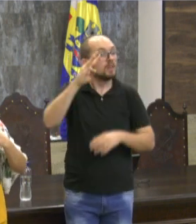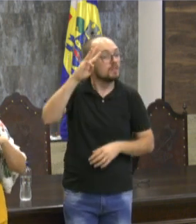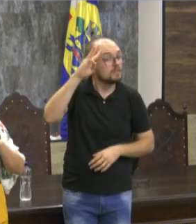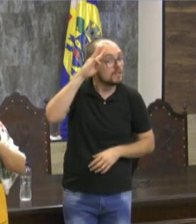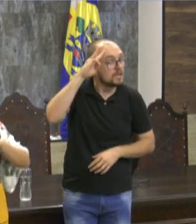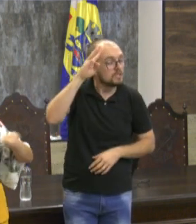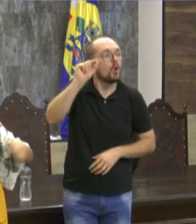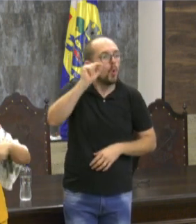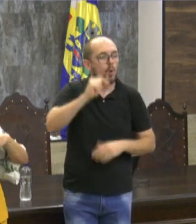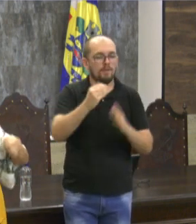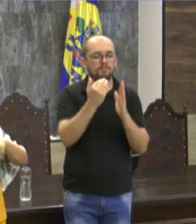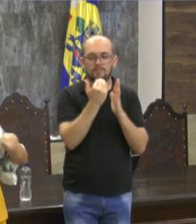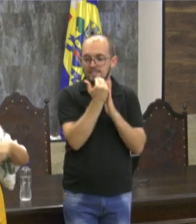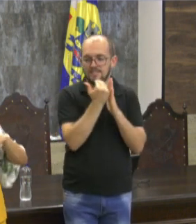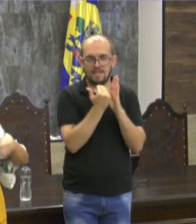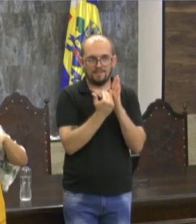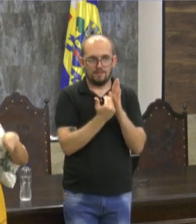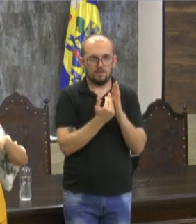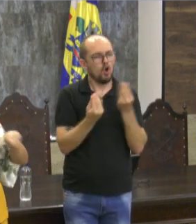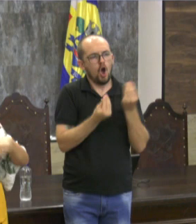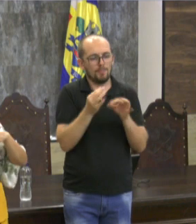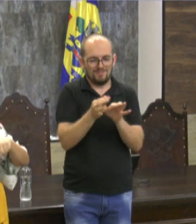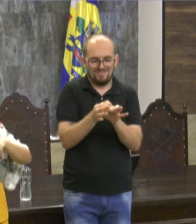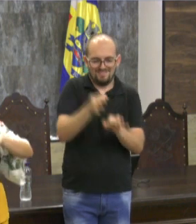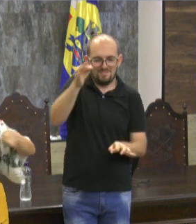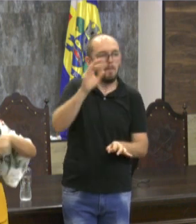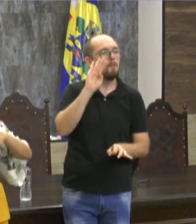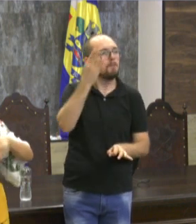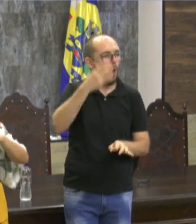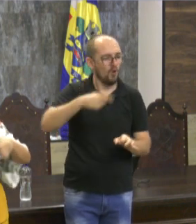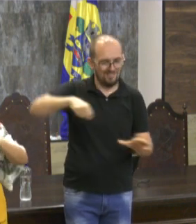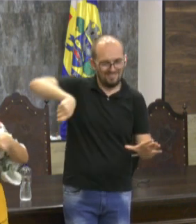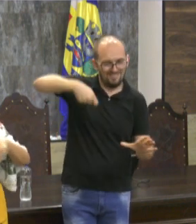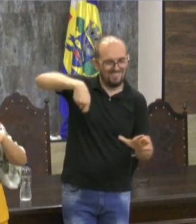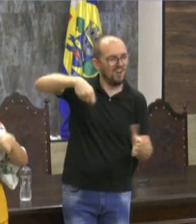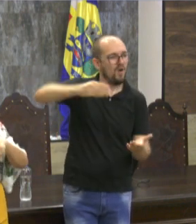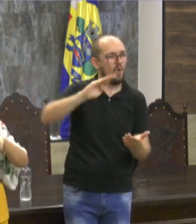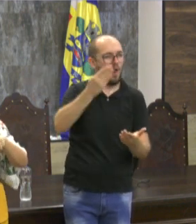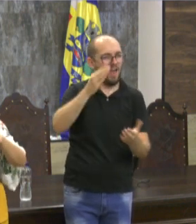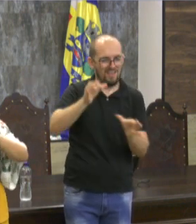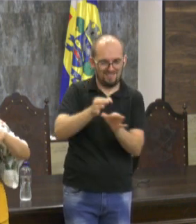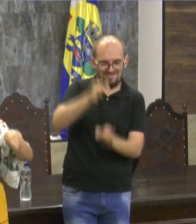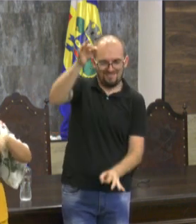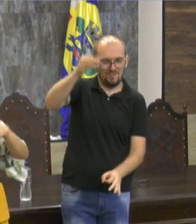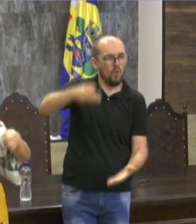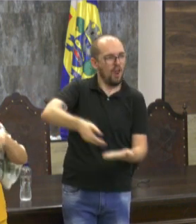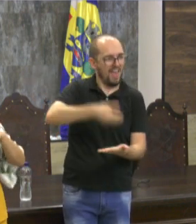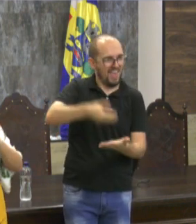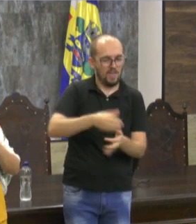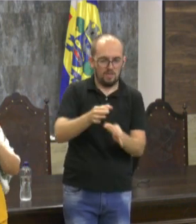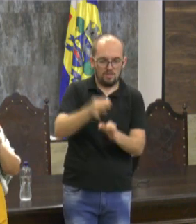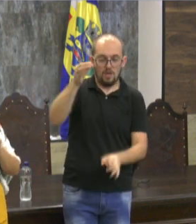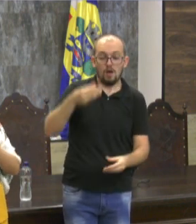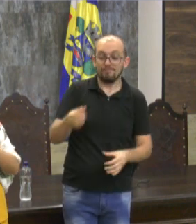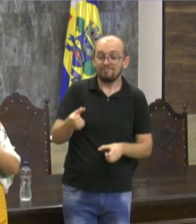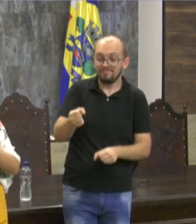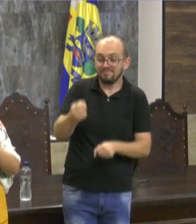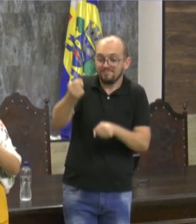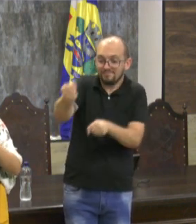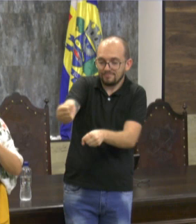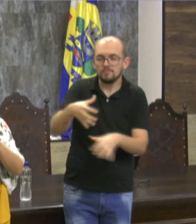para representar a receita, a gente tinha uma colher de pau no calendário e a gente mostra, receita. Hoje não precisa da colher de pau, porque